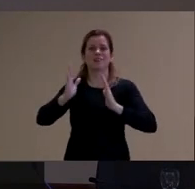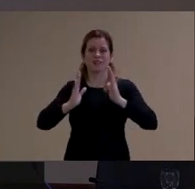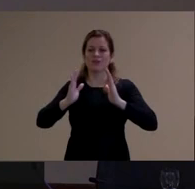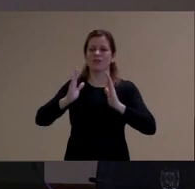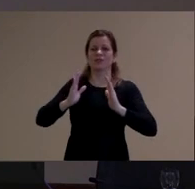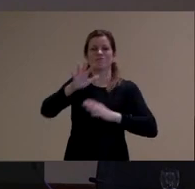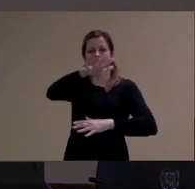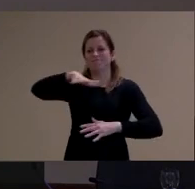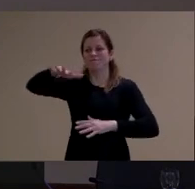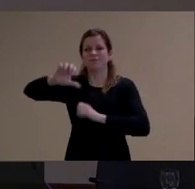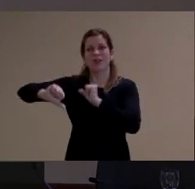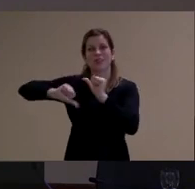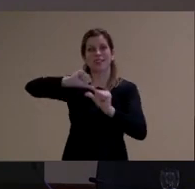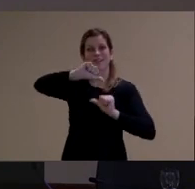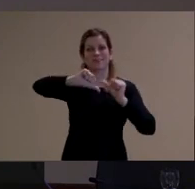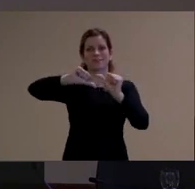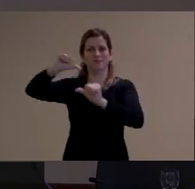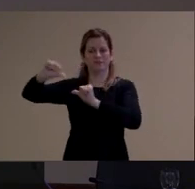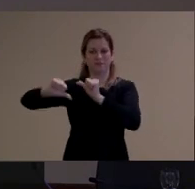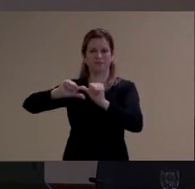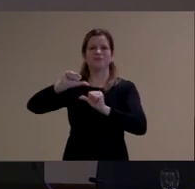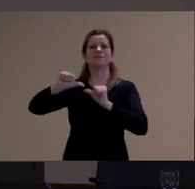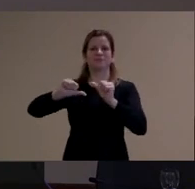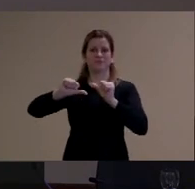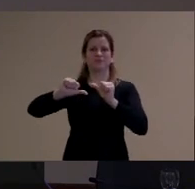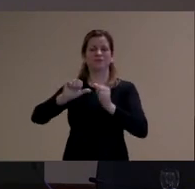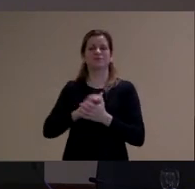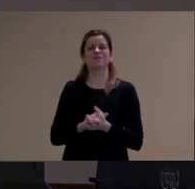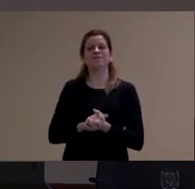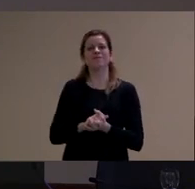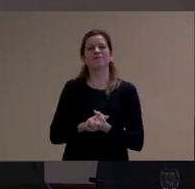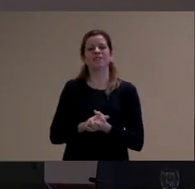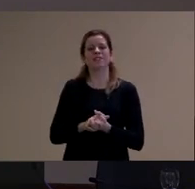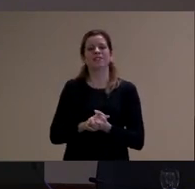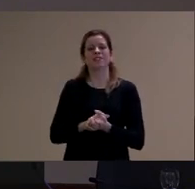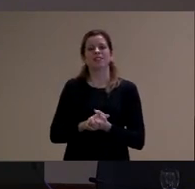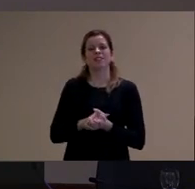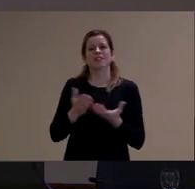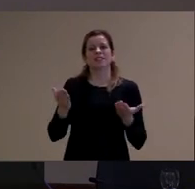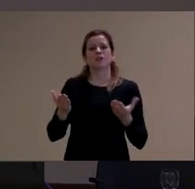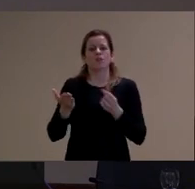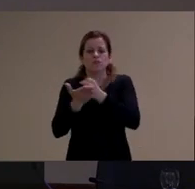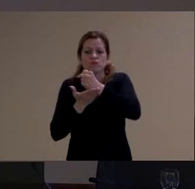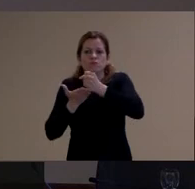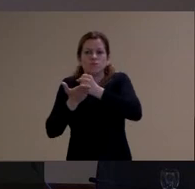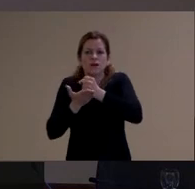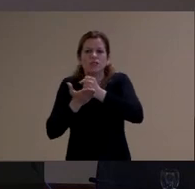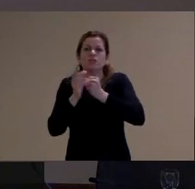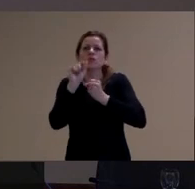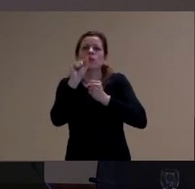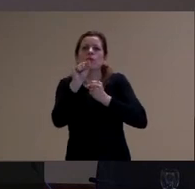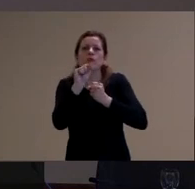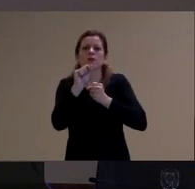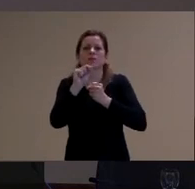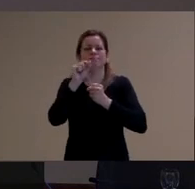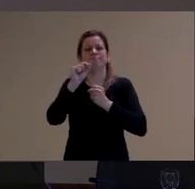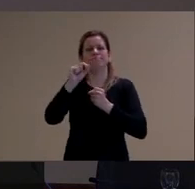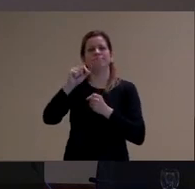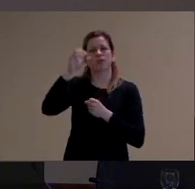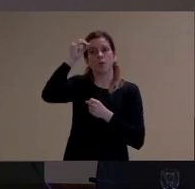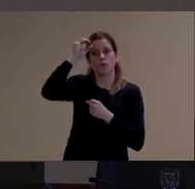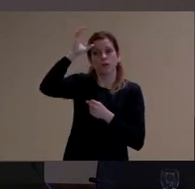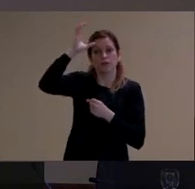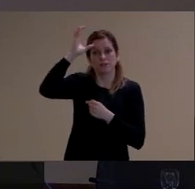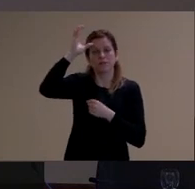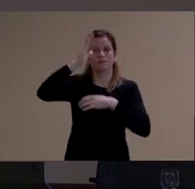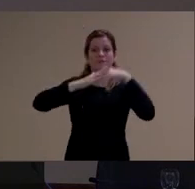transformações tendo ali no no centro né conhecimento práticas sociais